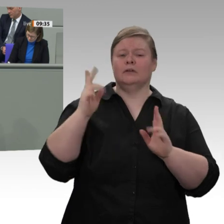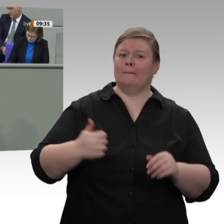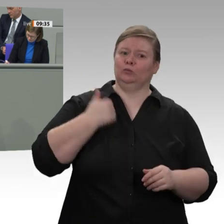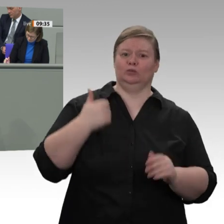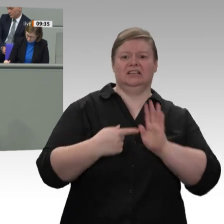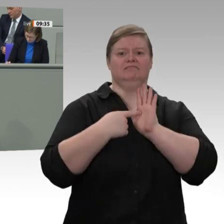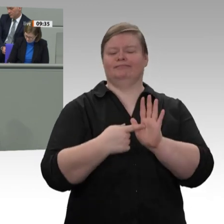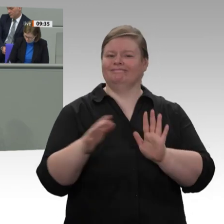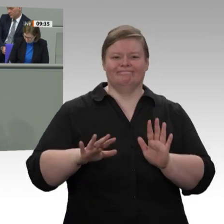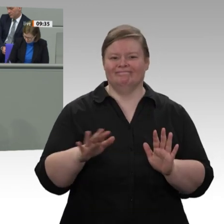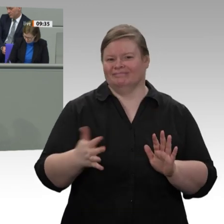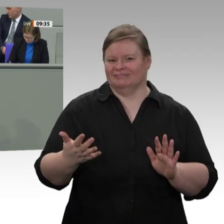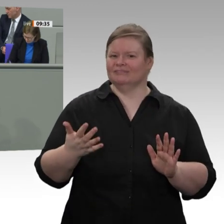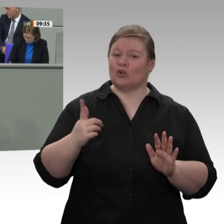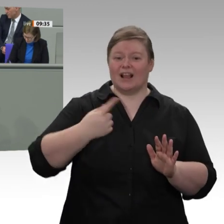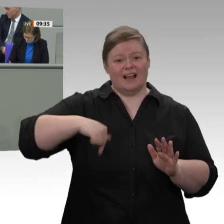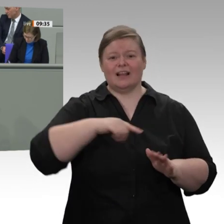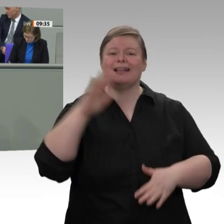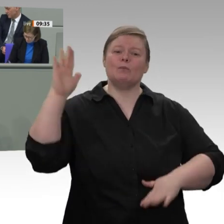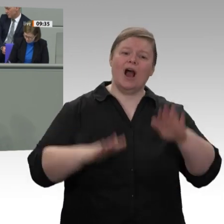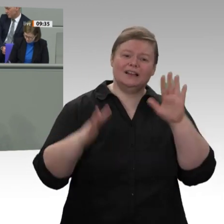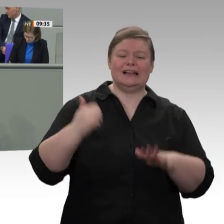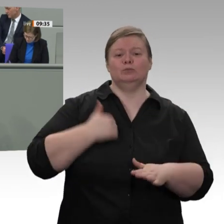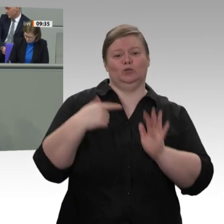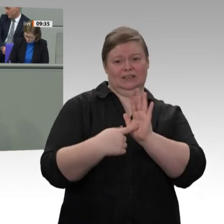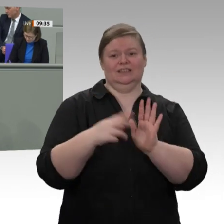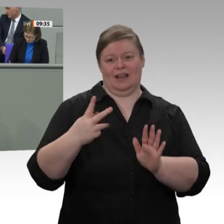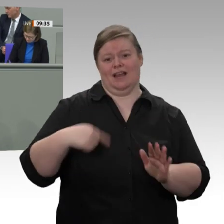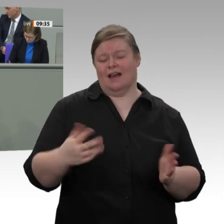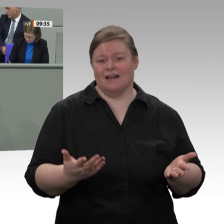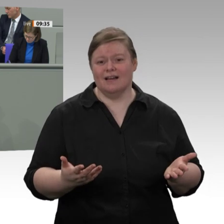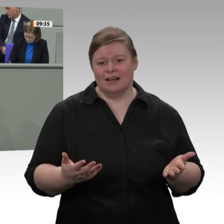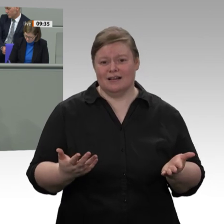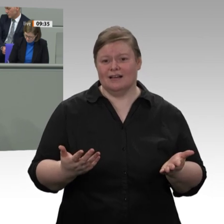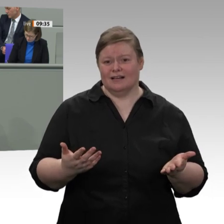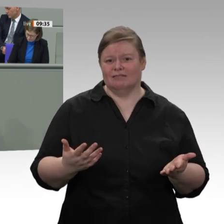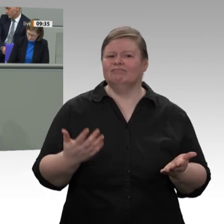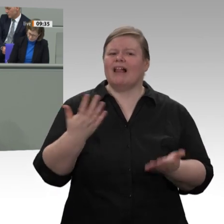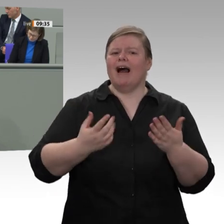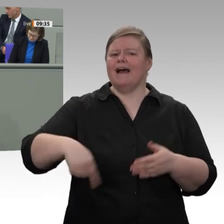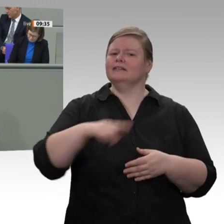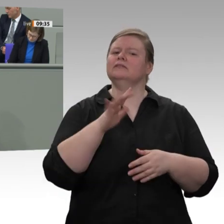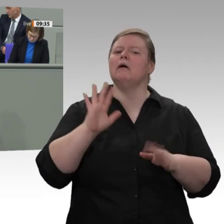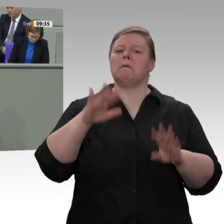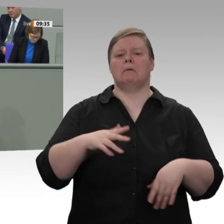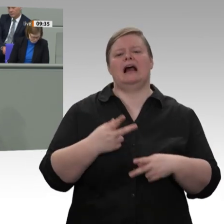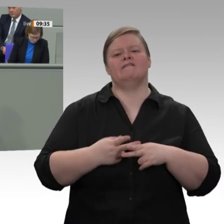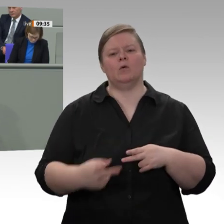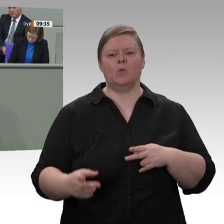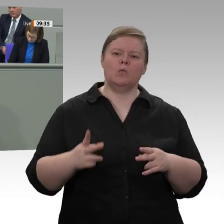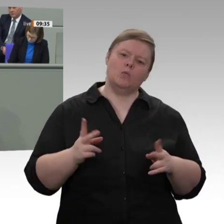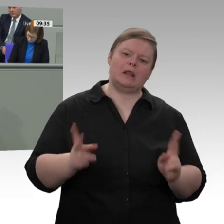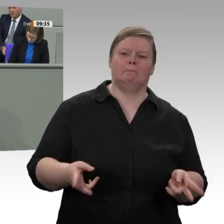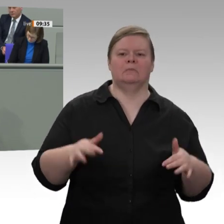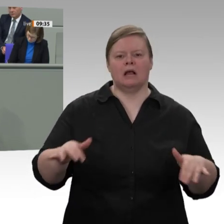Schluss möchte ich an etwas erinnern, was einem auch immer wieder Hoffnung macht. Verzeihen Sie mir, dass ich von meiner Heimatstadt rede,